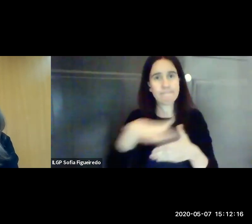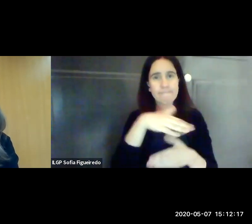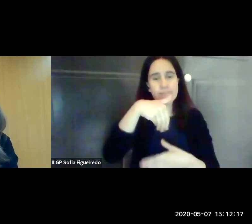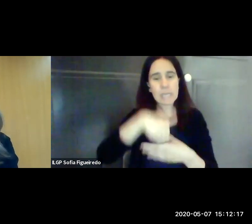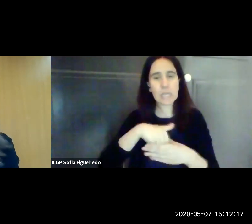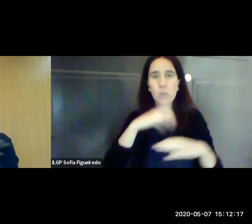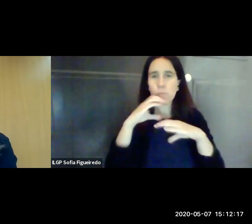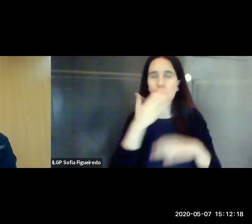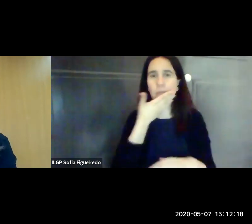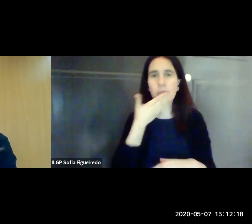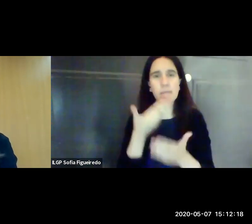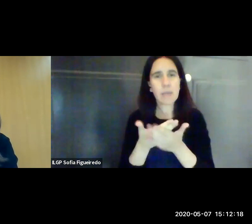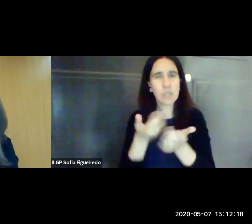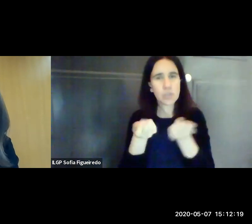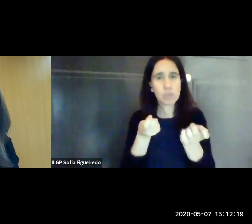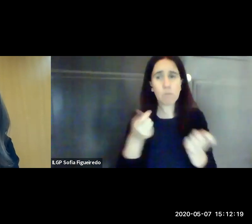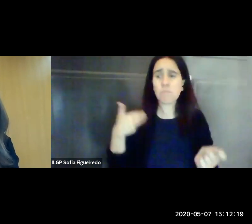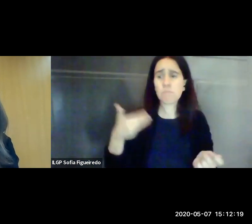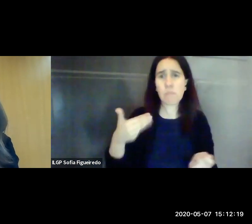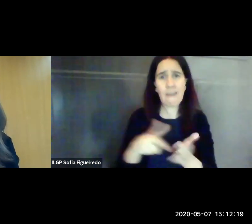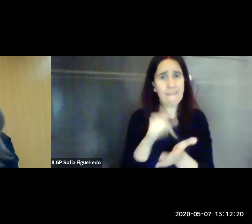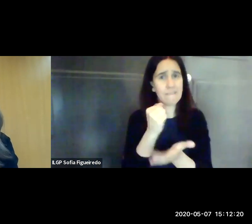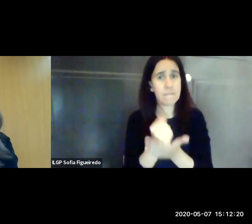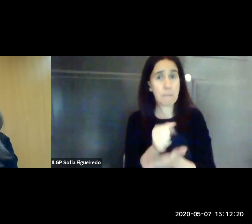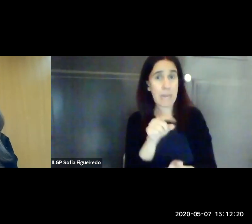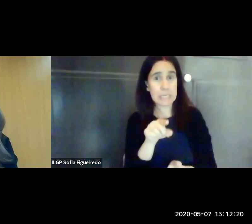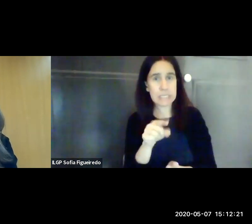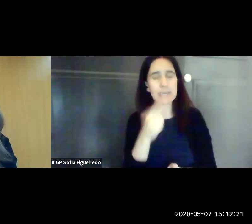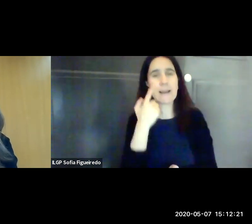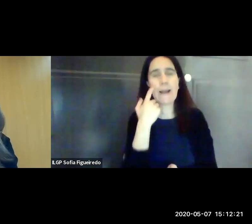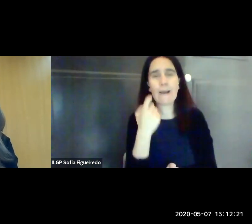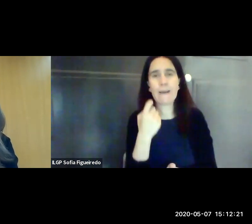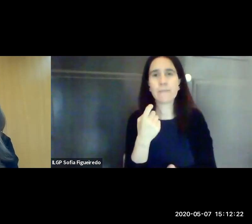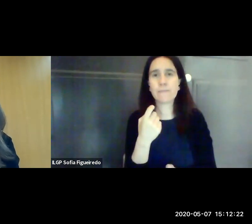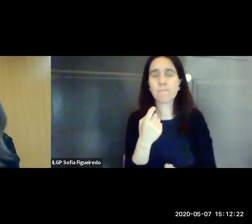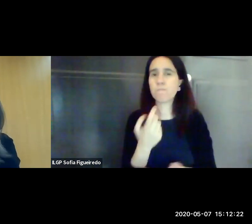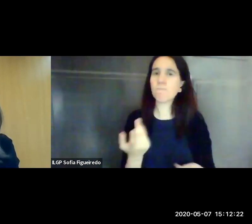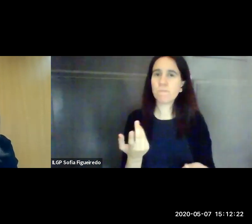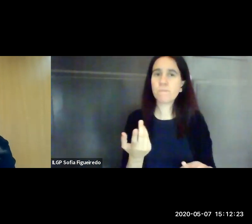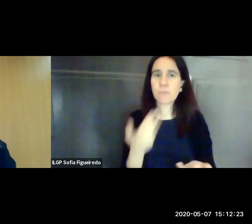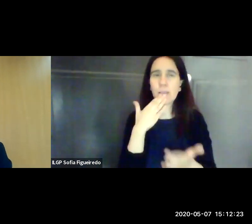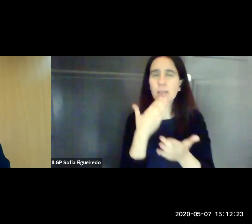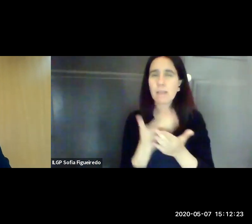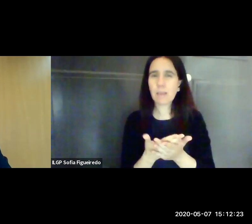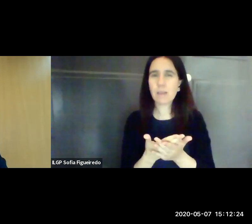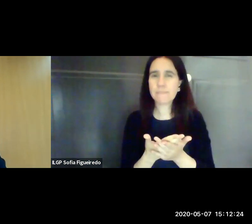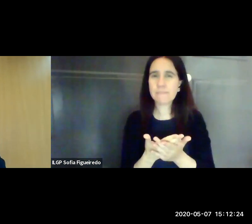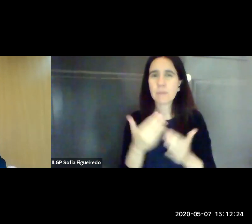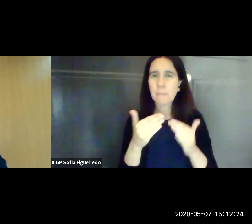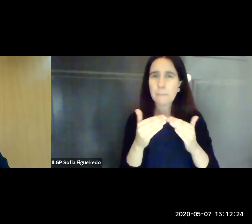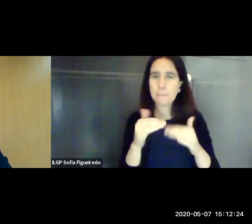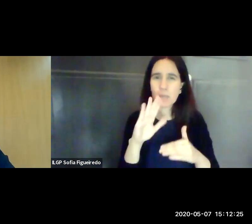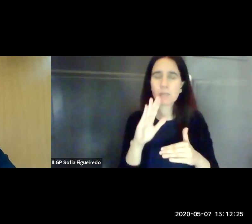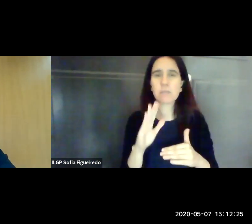de gestão, sempre o tiveram, mas neste contexto provavelmente um instrumento mais valorizado